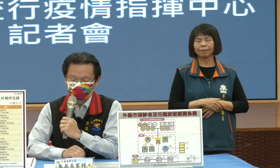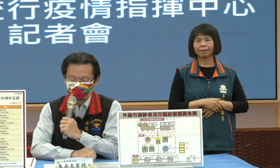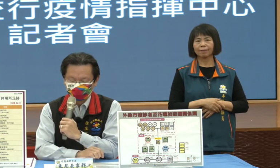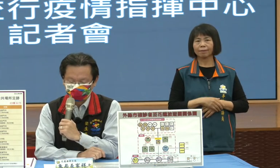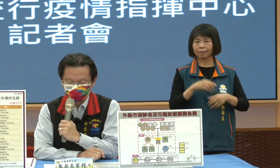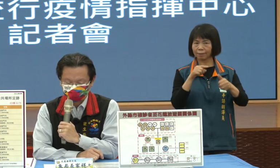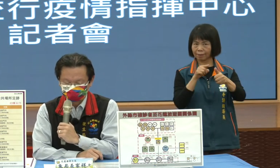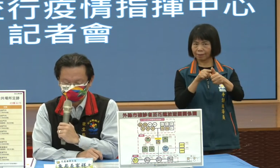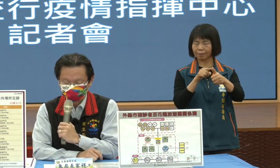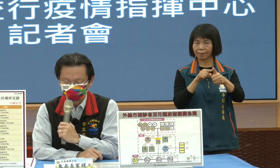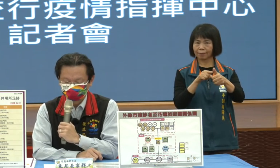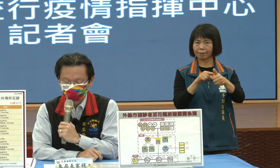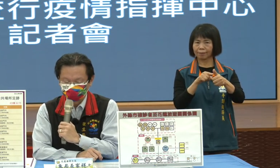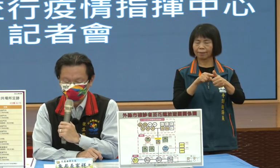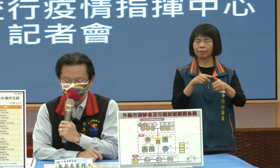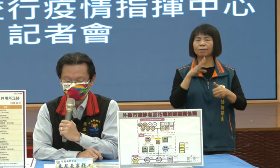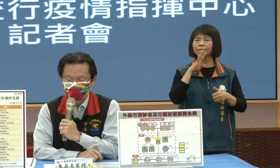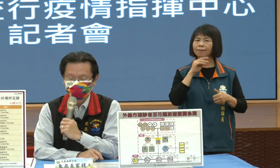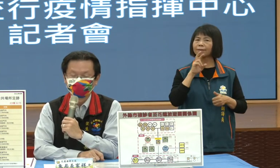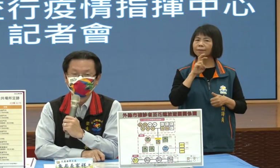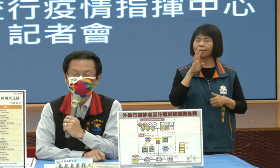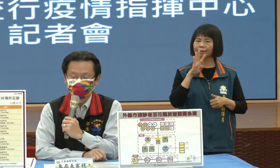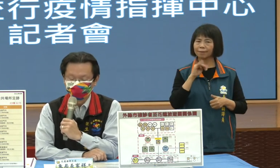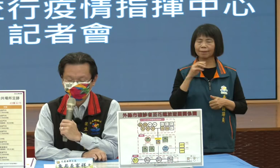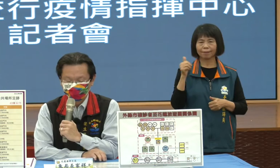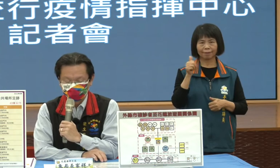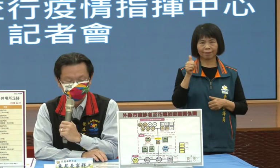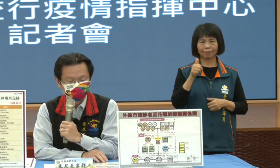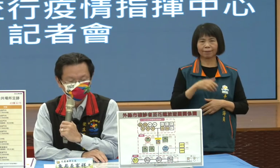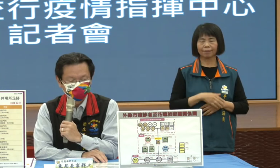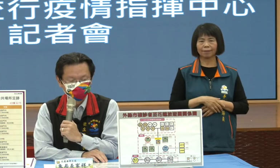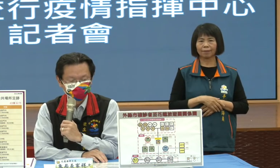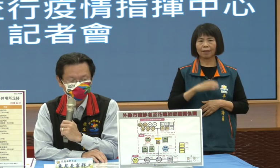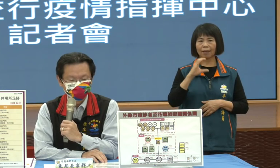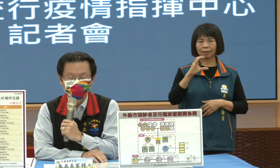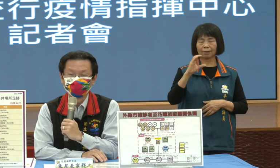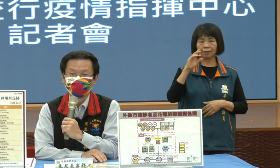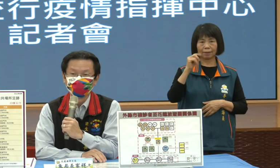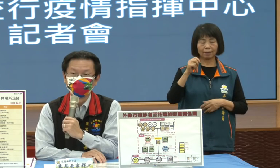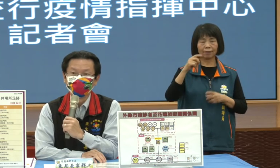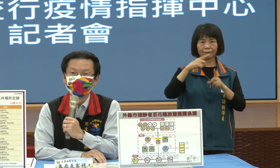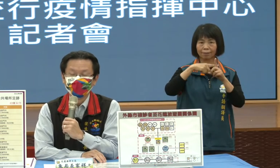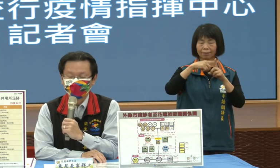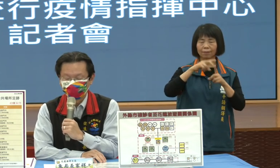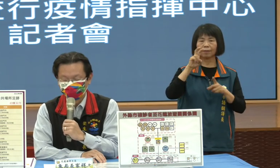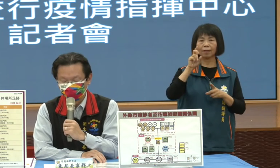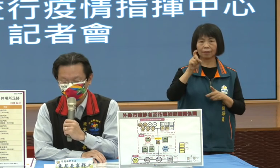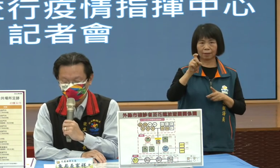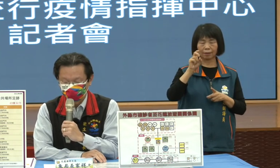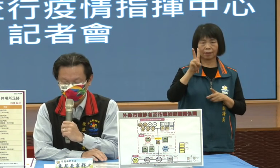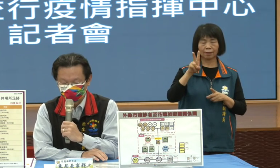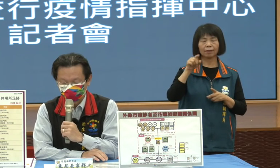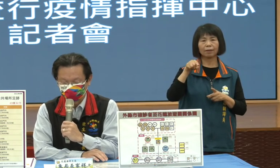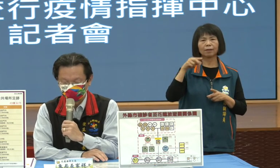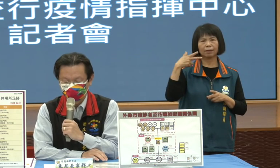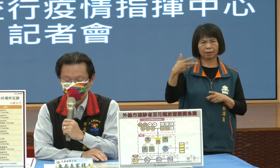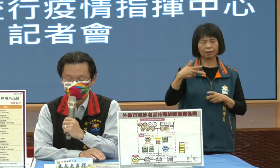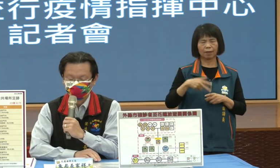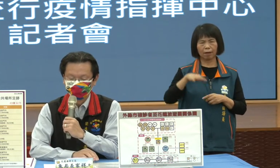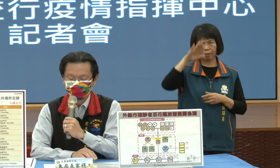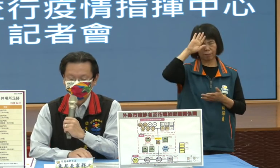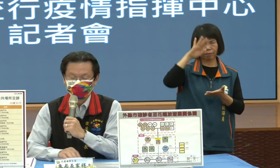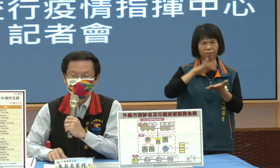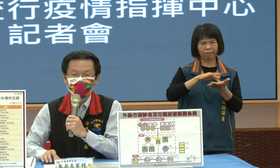一个也是20多岁的一个男性，他的 CT 值是 12.7， 他的病毒量非常的